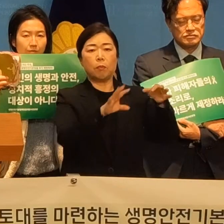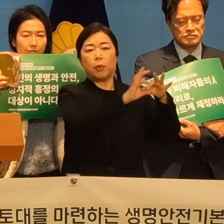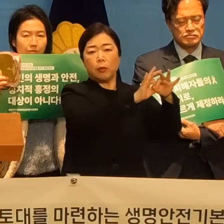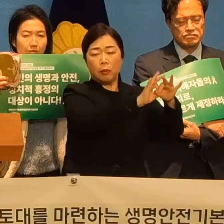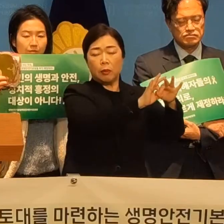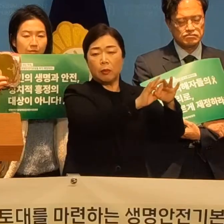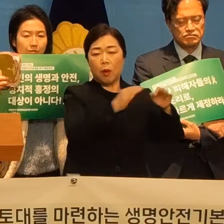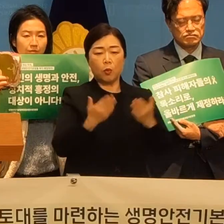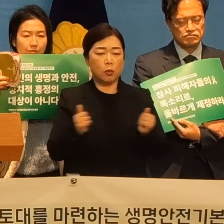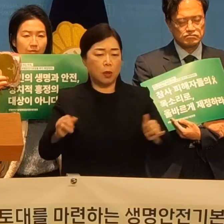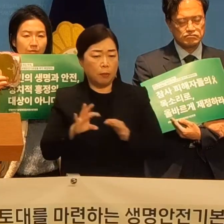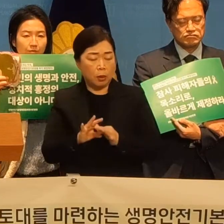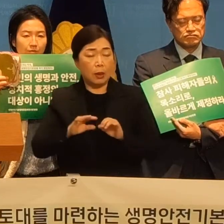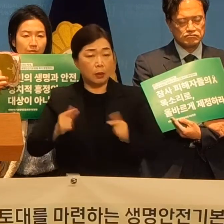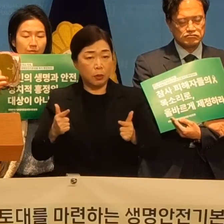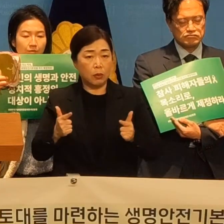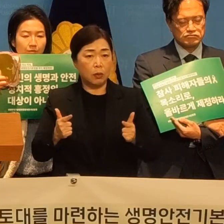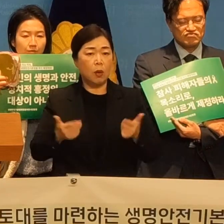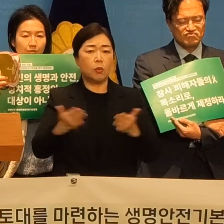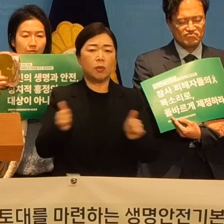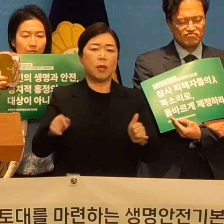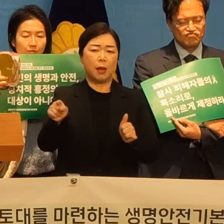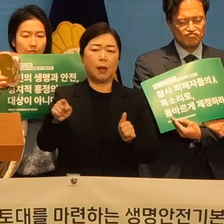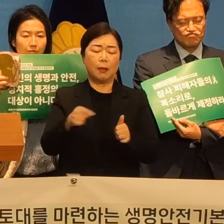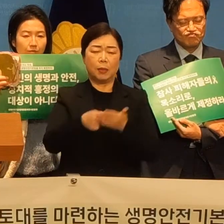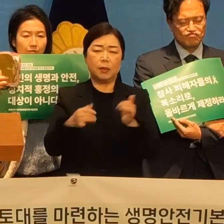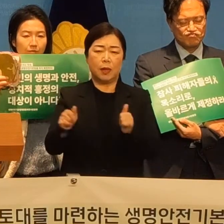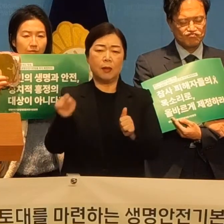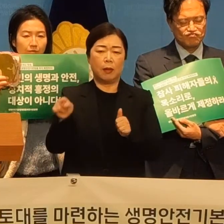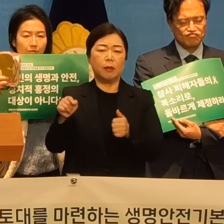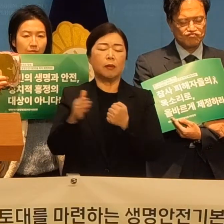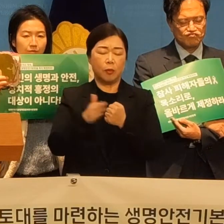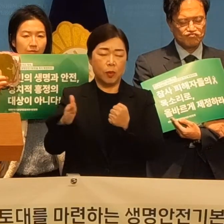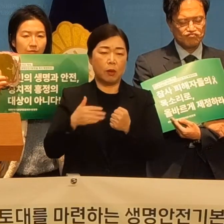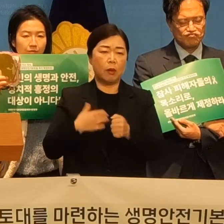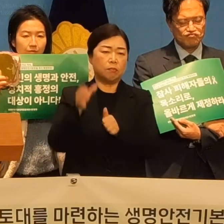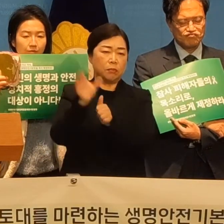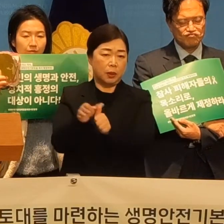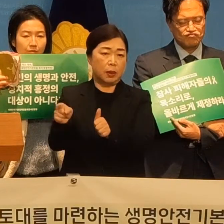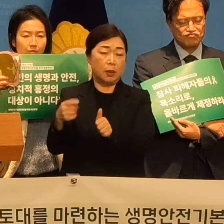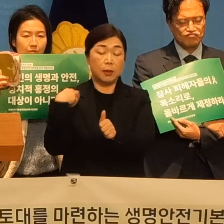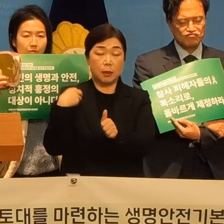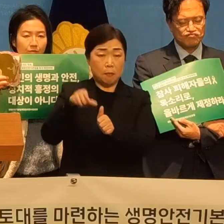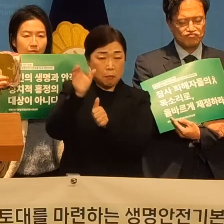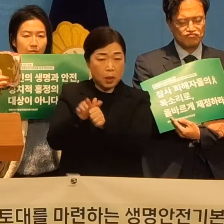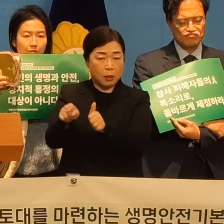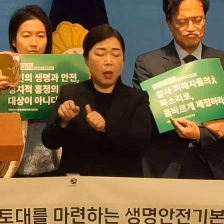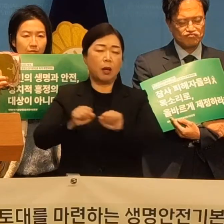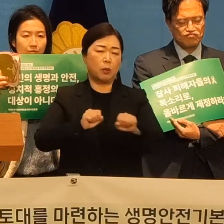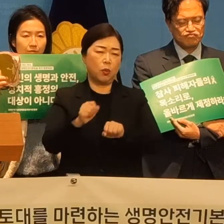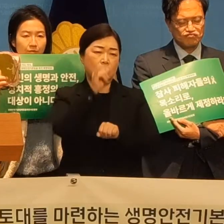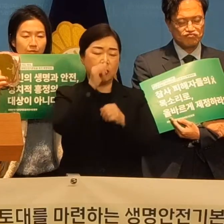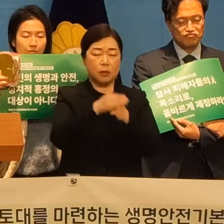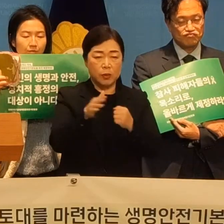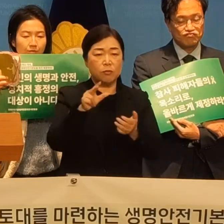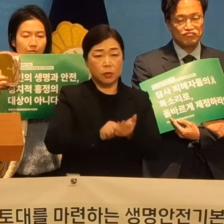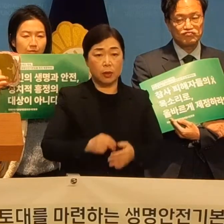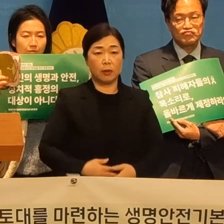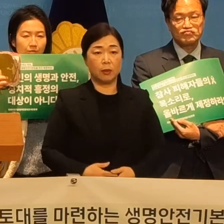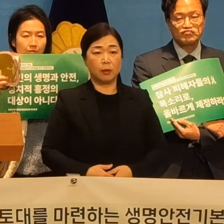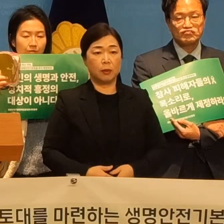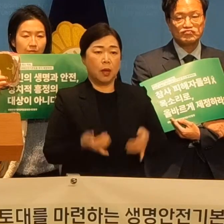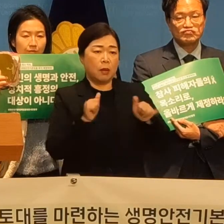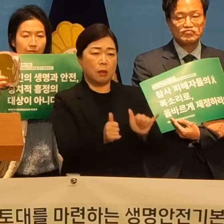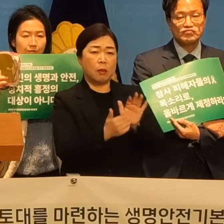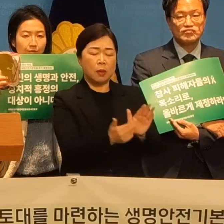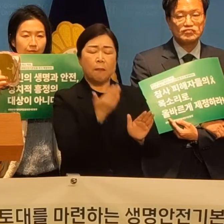사과는커녕 노동자와 희생자 탓을 하며 2차 가해를 하고 책임을 회피하기 급급한 책임자들의 행동과 대응, 막을 수 있음에도